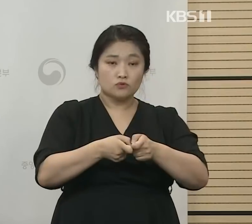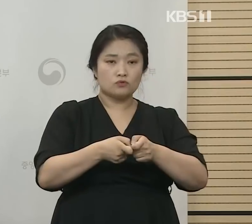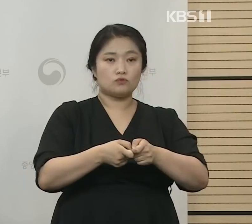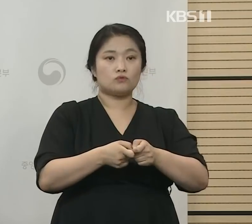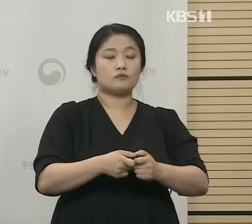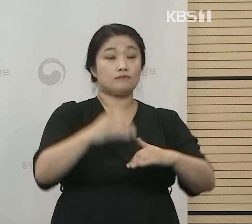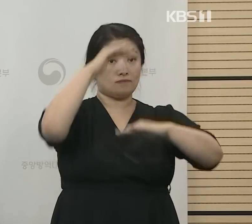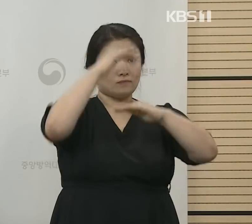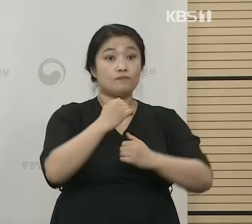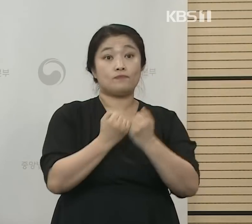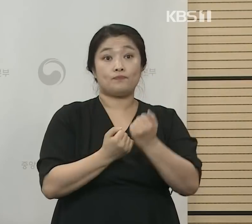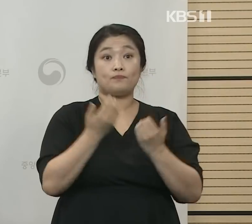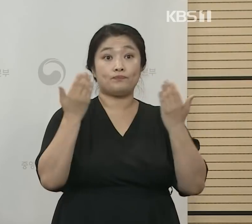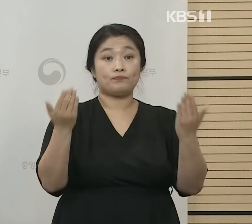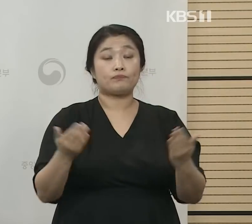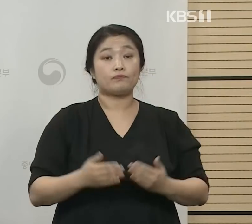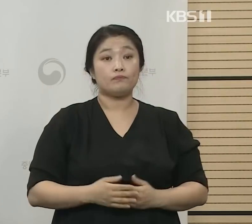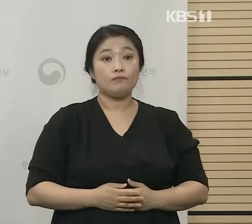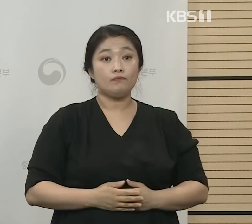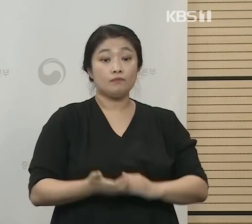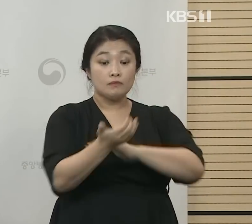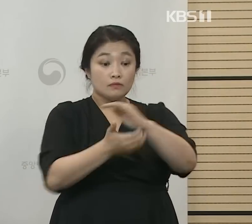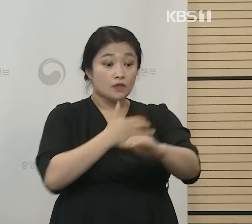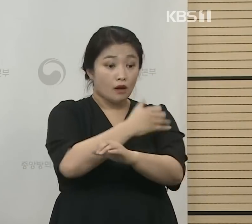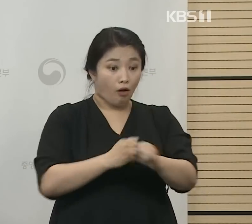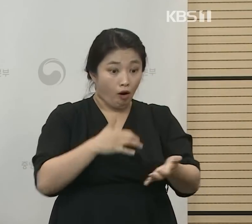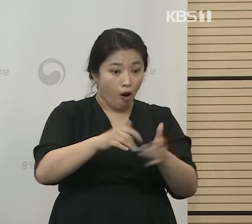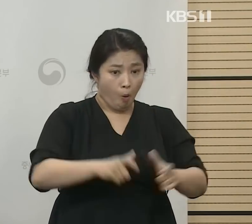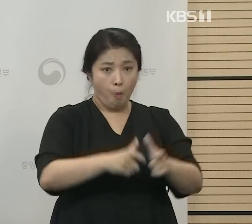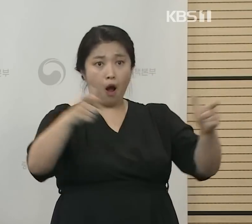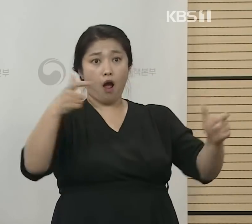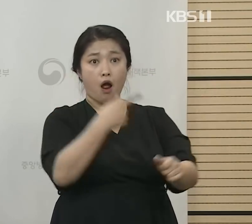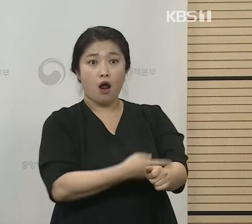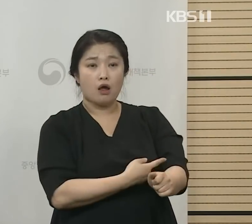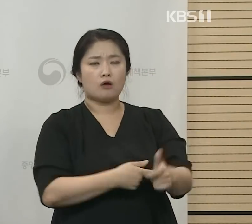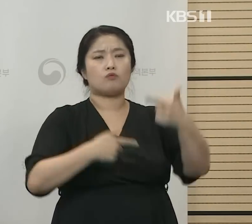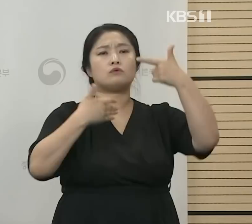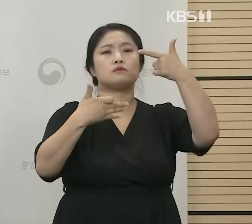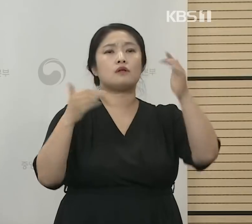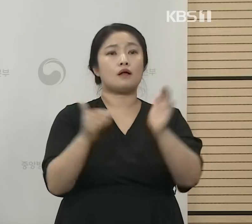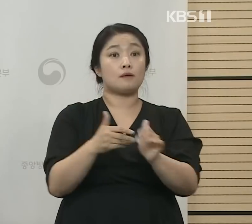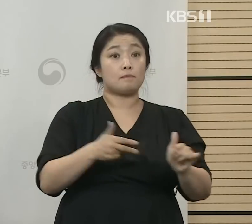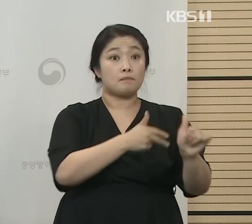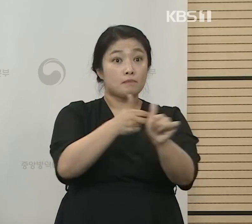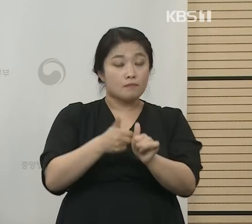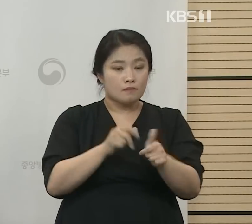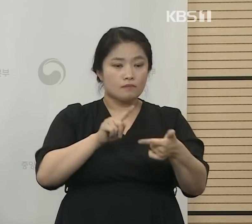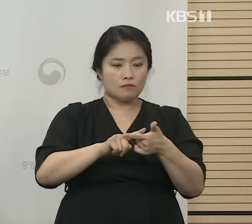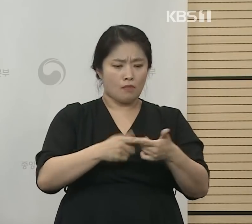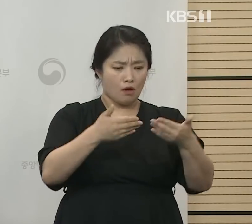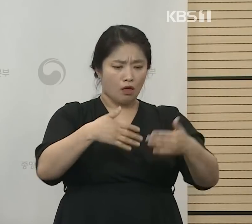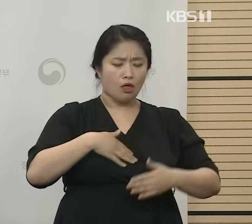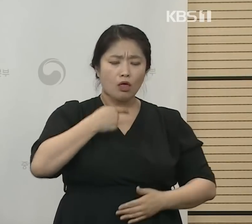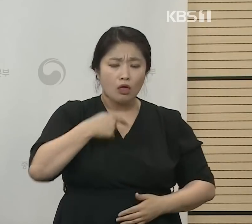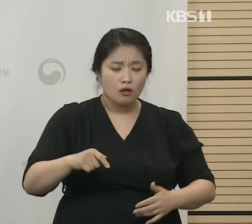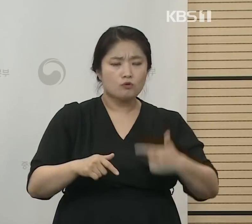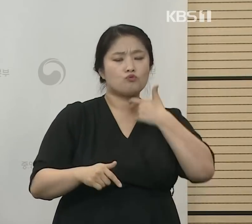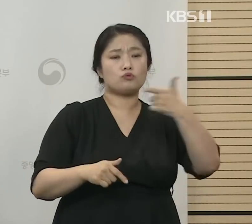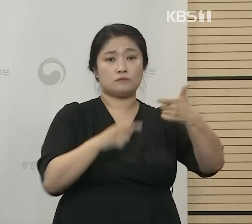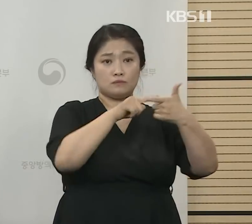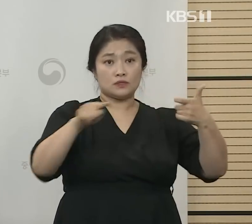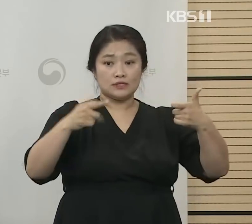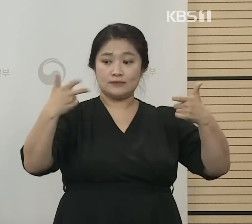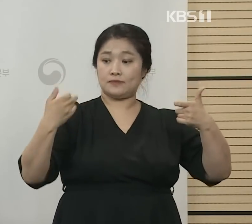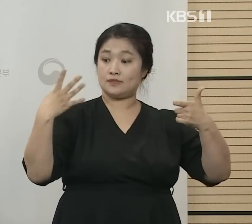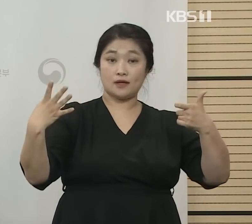대해서 말씀을 드리겠습니다. 사전 예약 증가에 따라 6월 19일까지 백신 접종을 받지 못하신